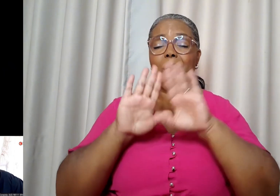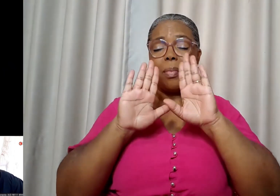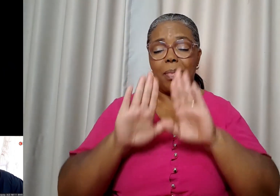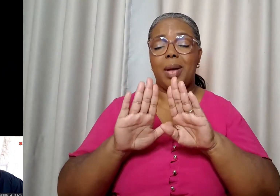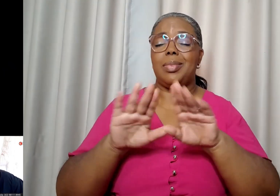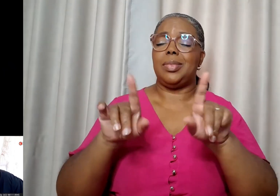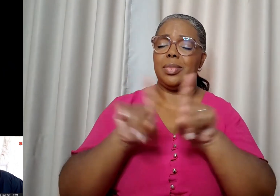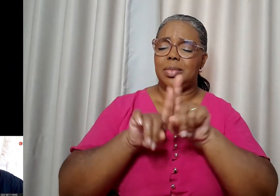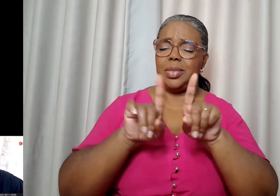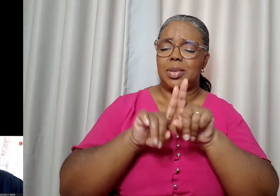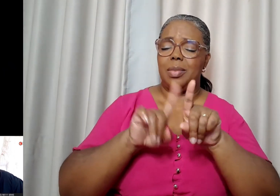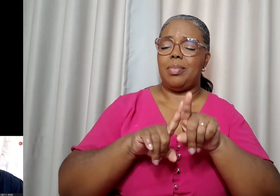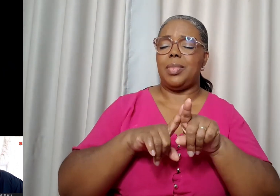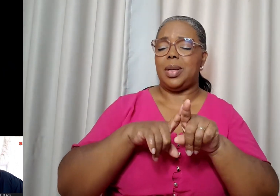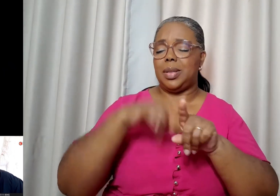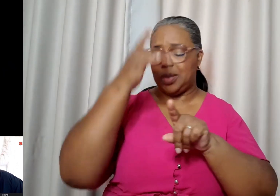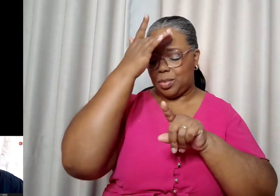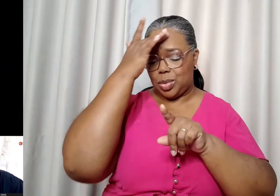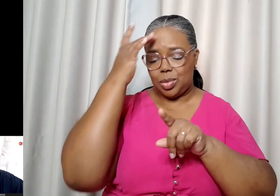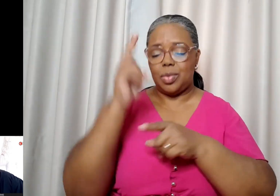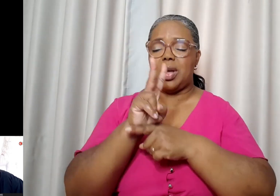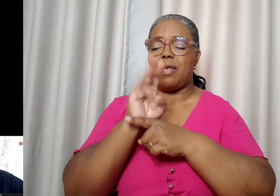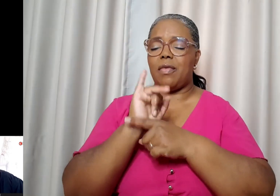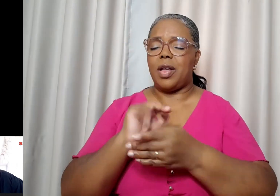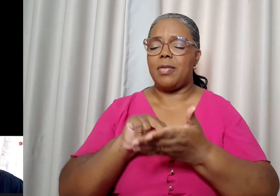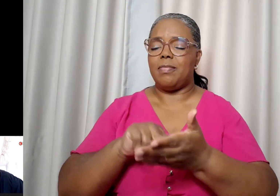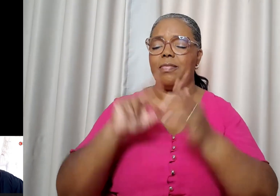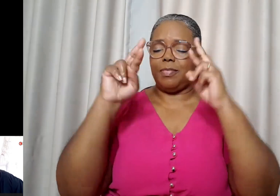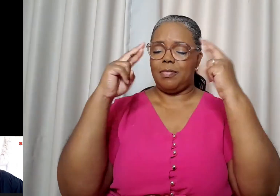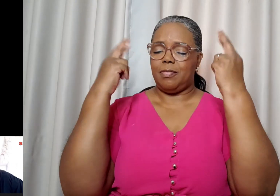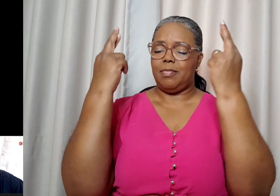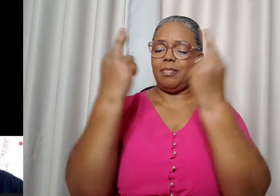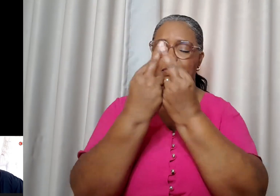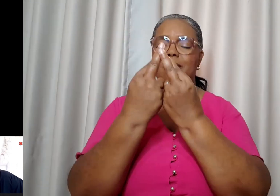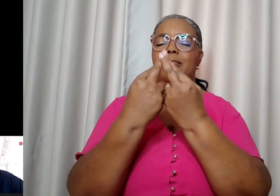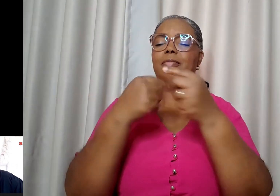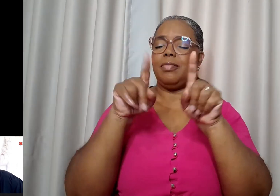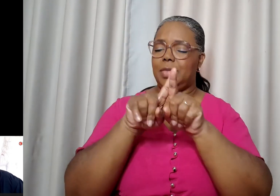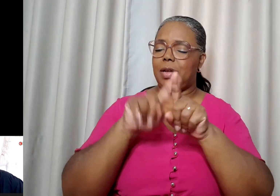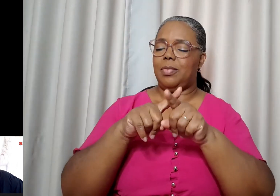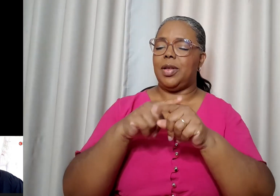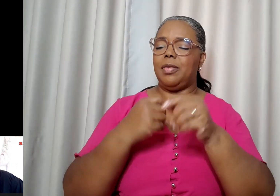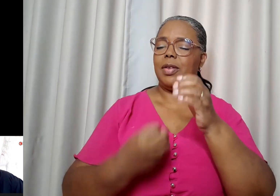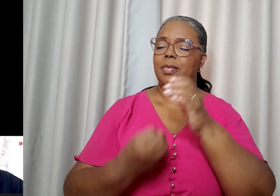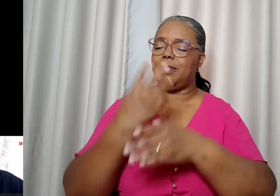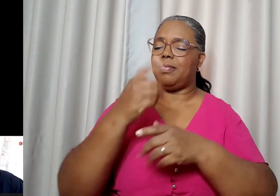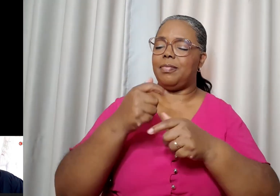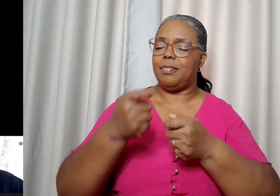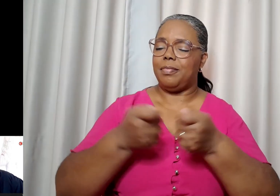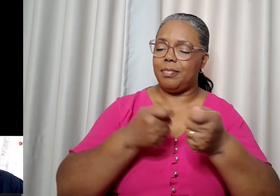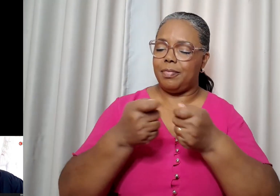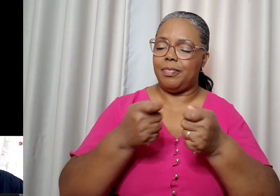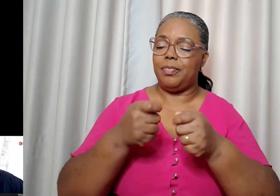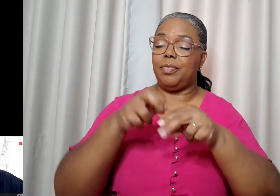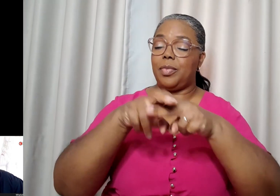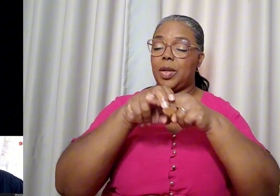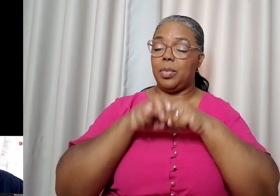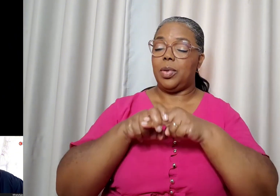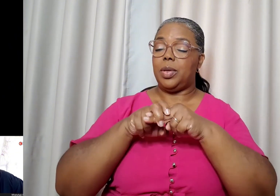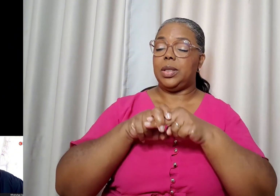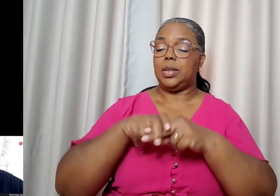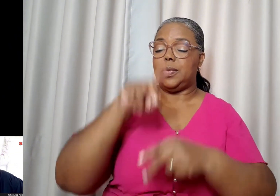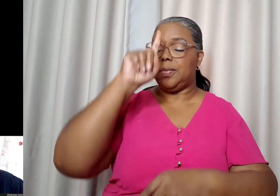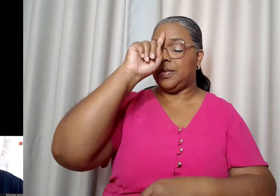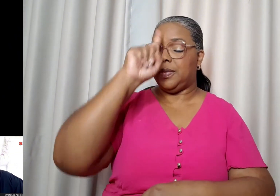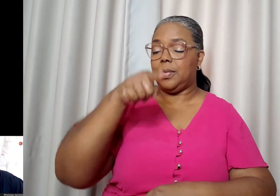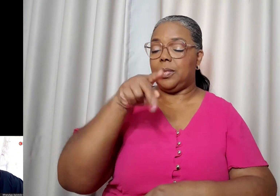vão estabelecer o reino para desempenhar governo. Por isso, na autoridade do nome de